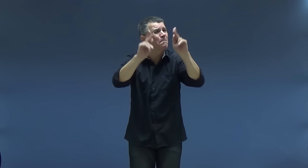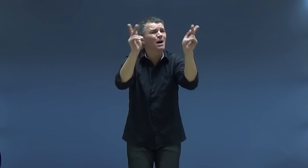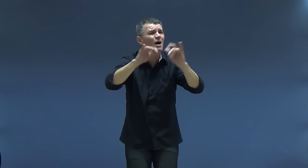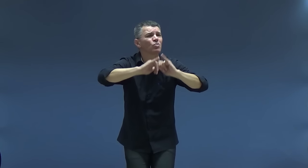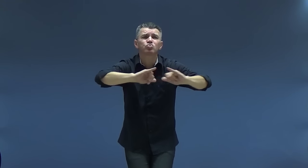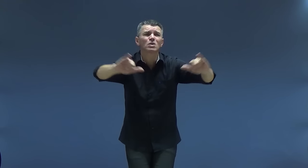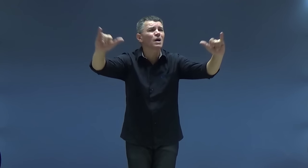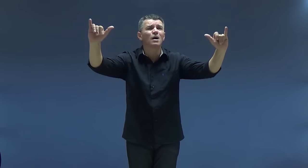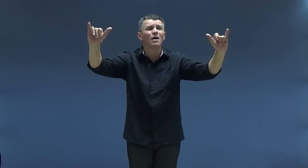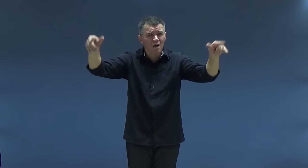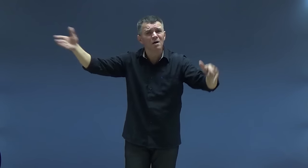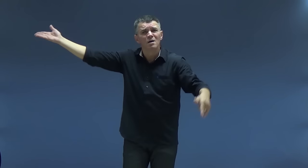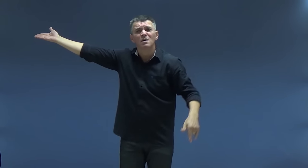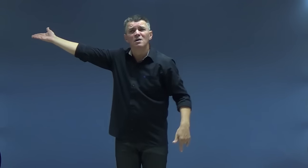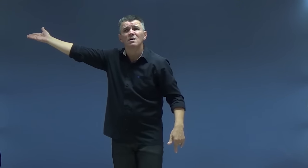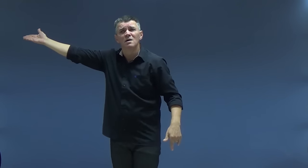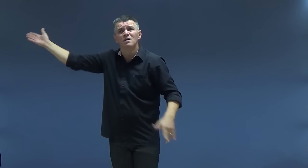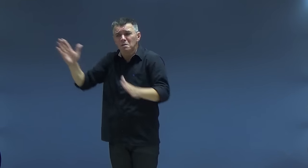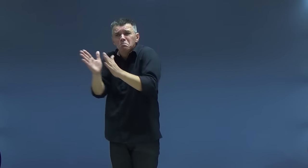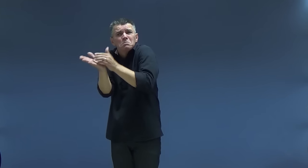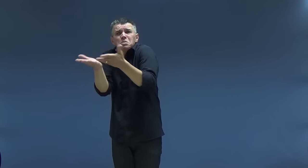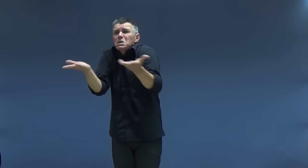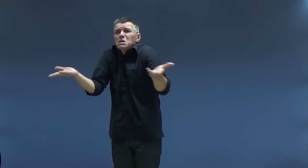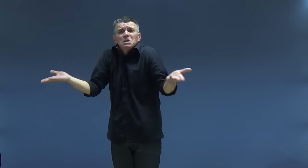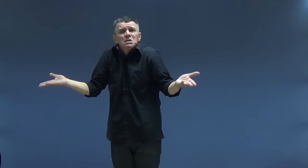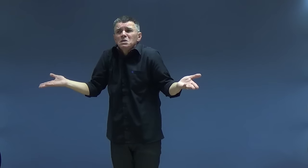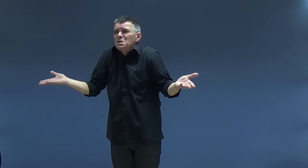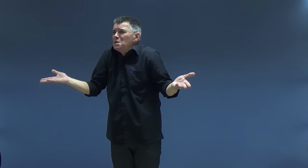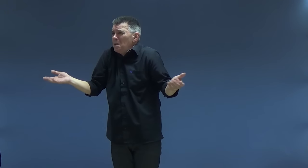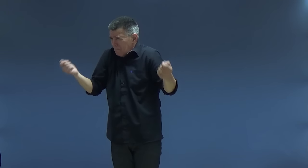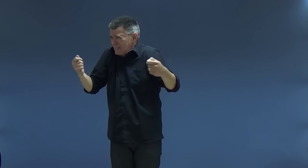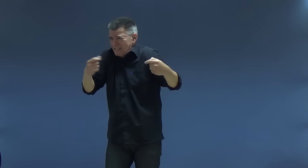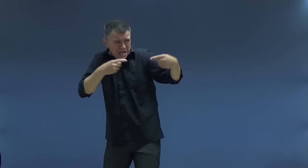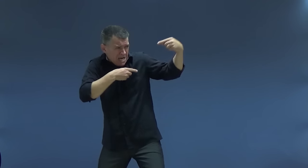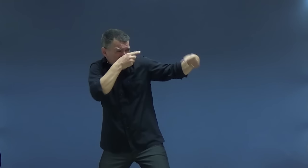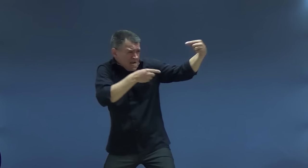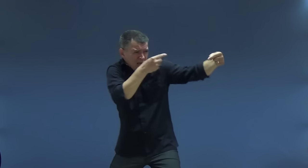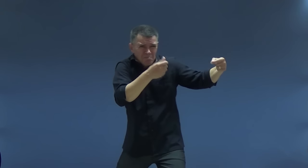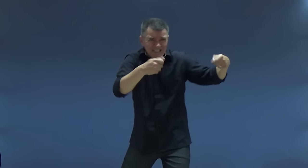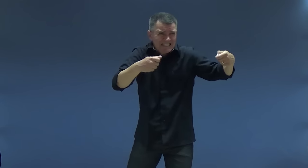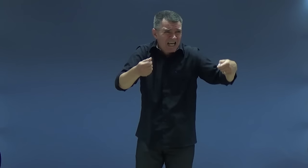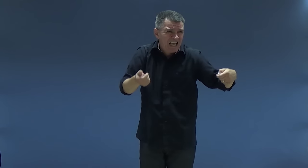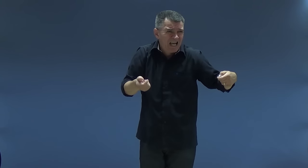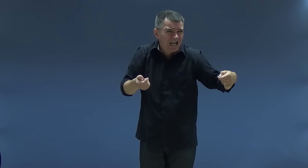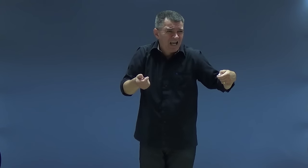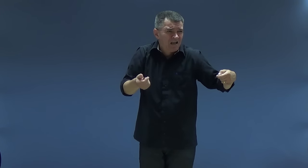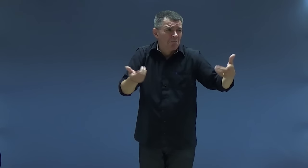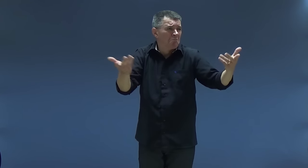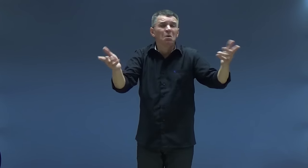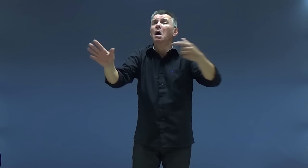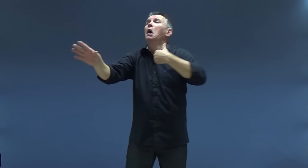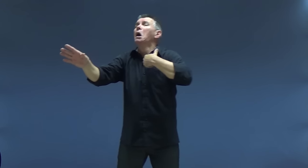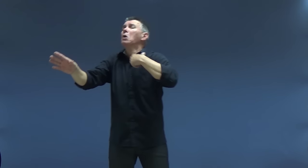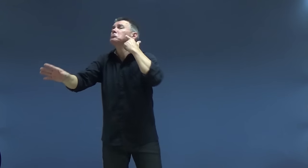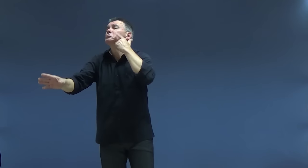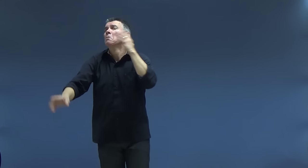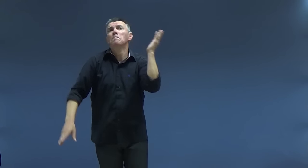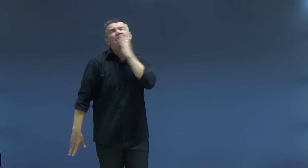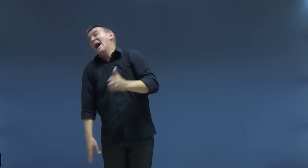amor, anunciando a paz. A Bíblia está ensinando isso. Eu preciso entrar em discussão com essa pessoa? Tá.